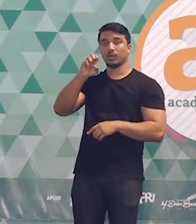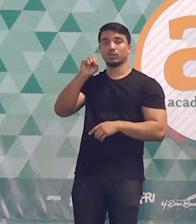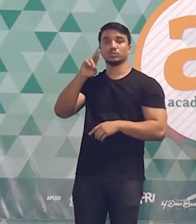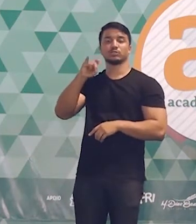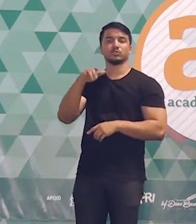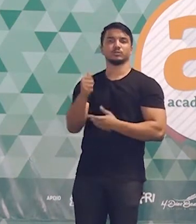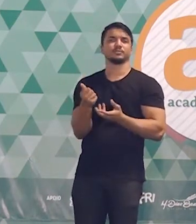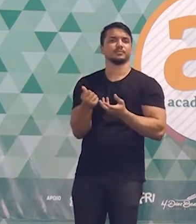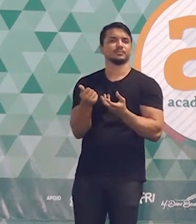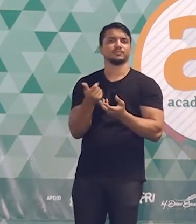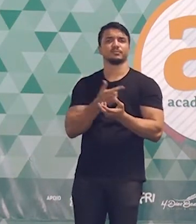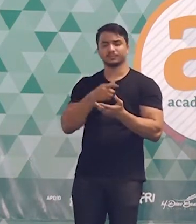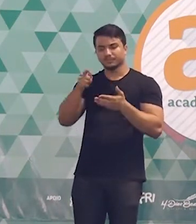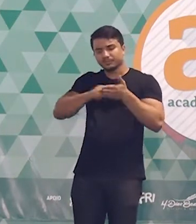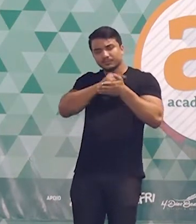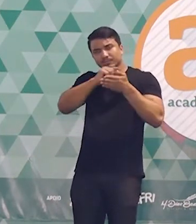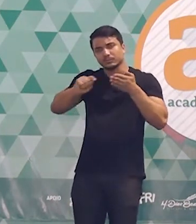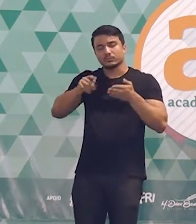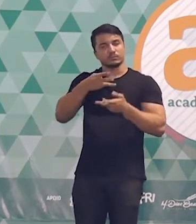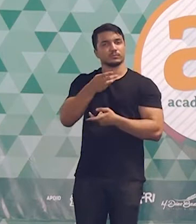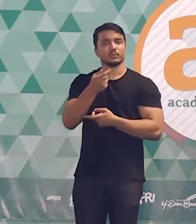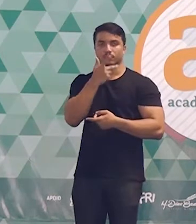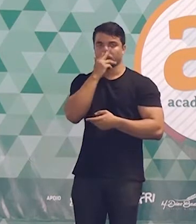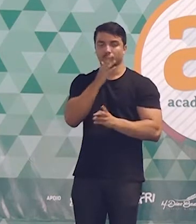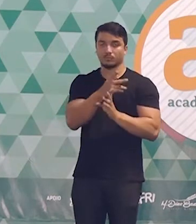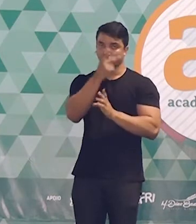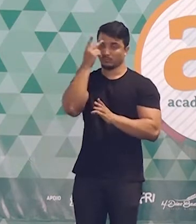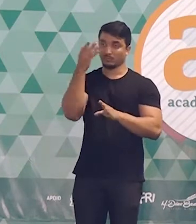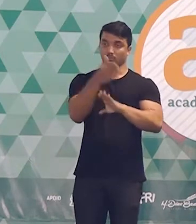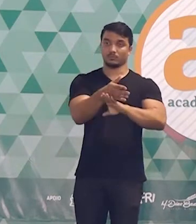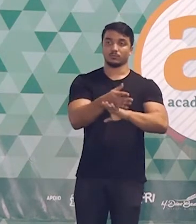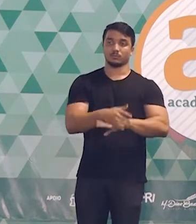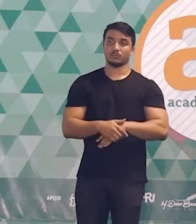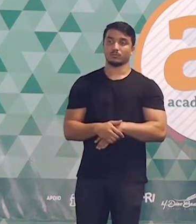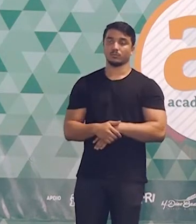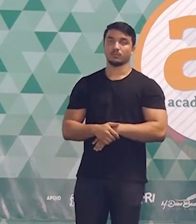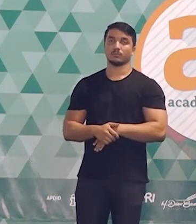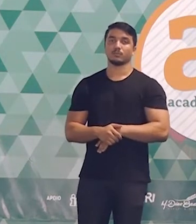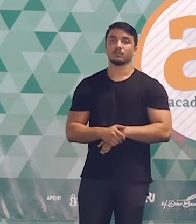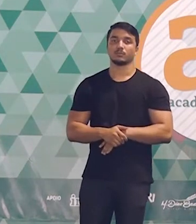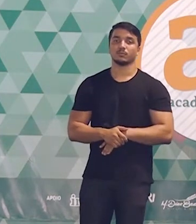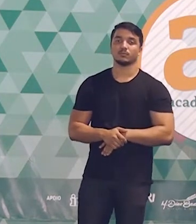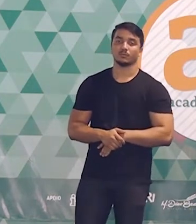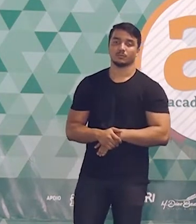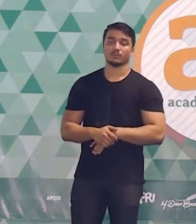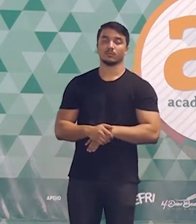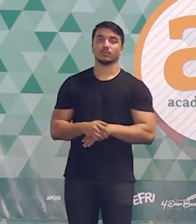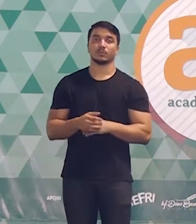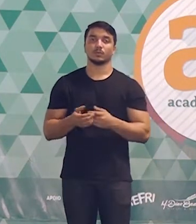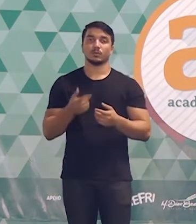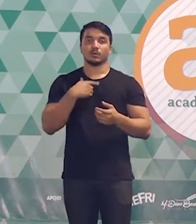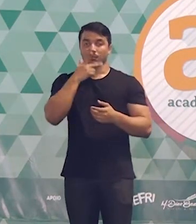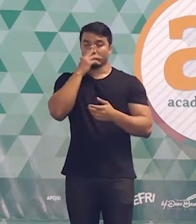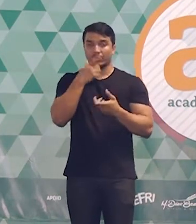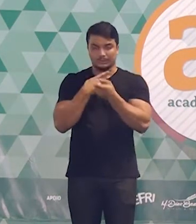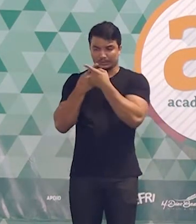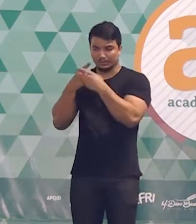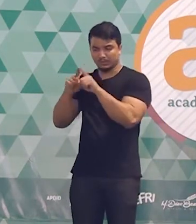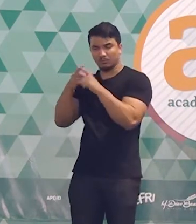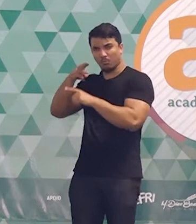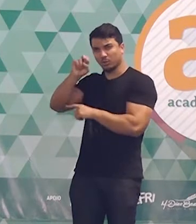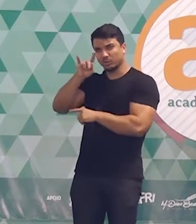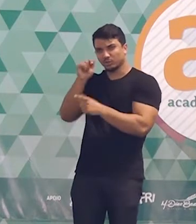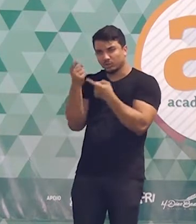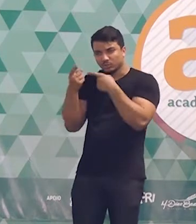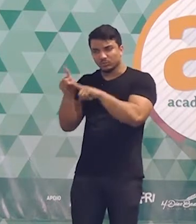filho. Risque isso daí, risca antes que alguém chegue e rasgue essa página. Crítica dos